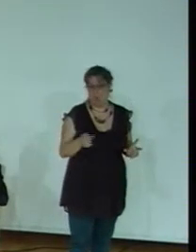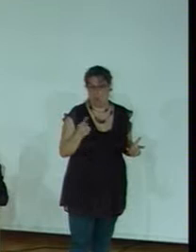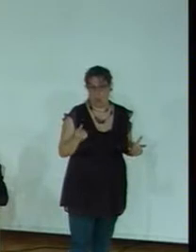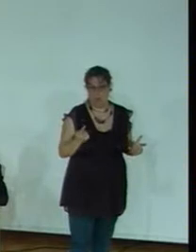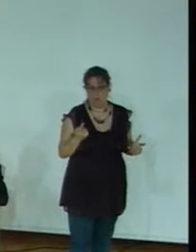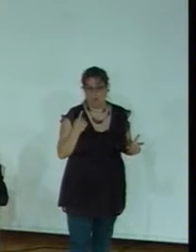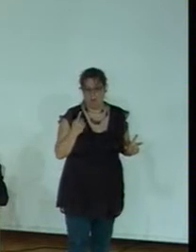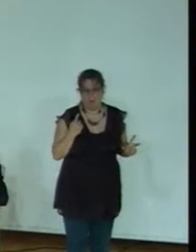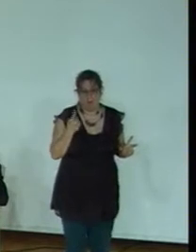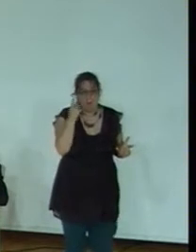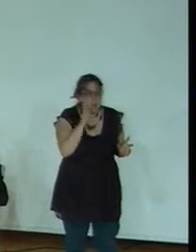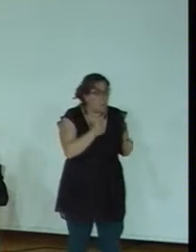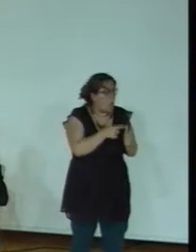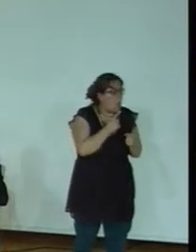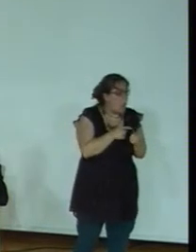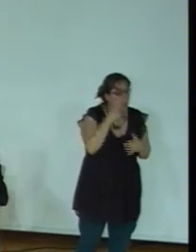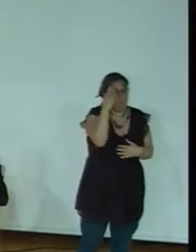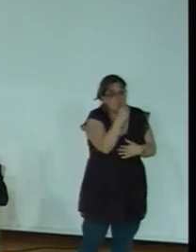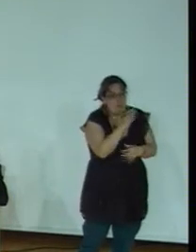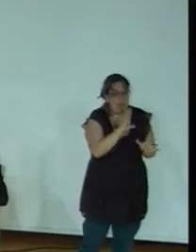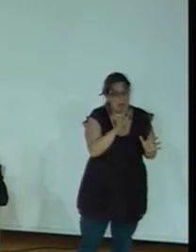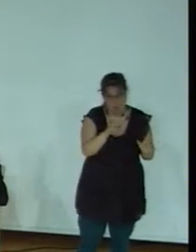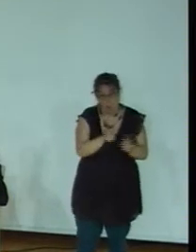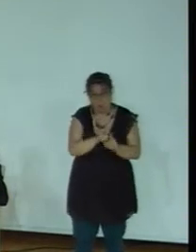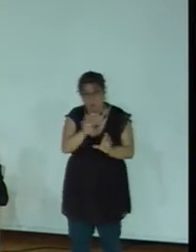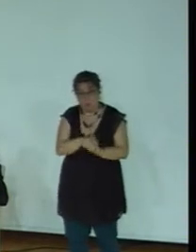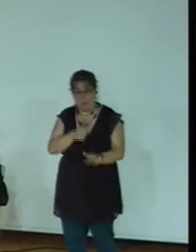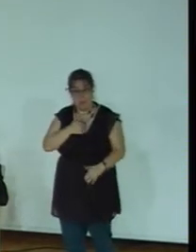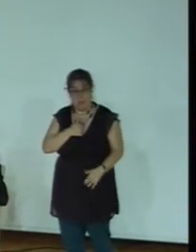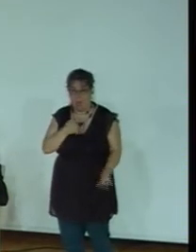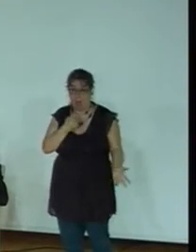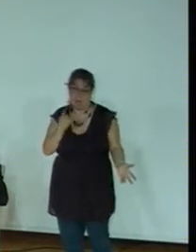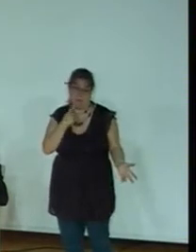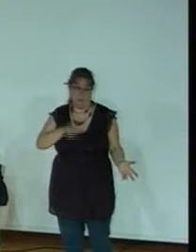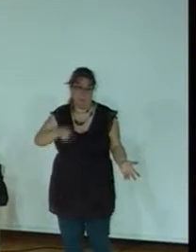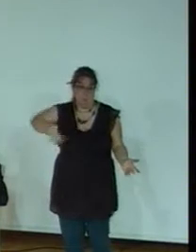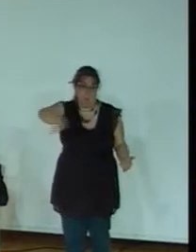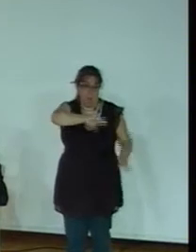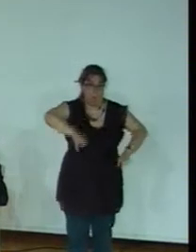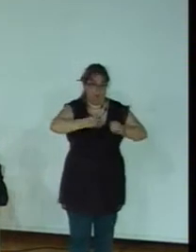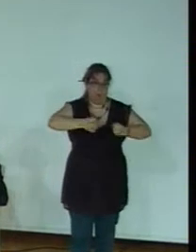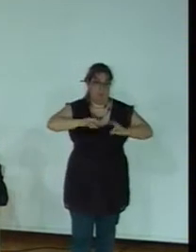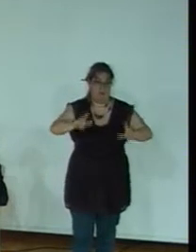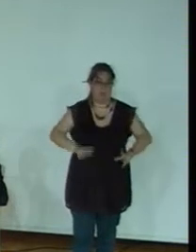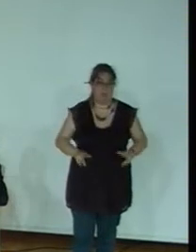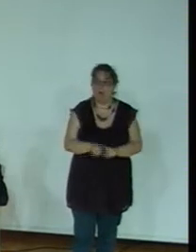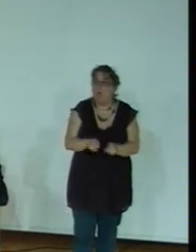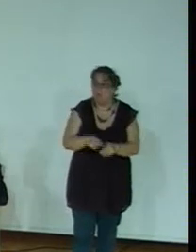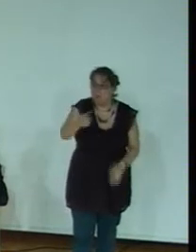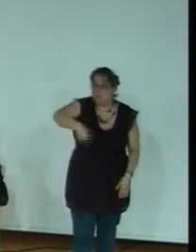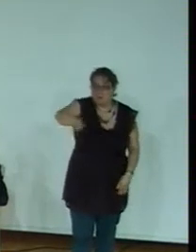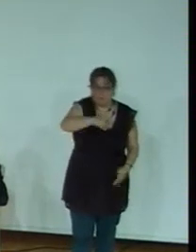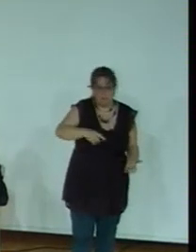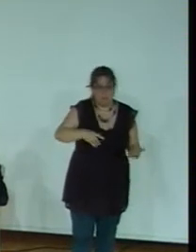et pas seulement donc pour quelques activités professionnelles limitées, si, c'est tout à fait normal. De la même façon que savoir lire et écrire était